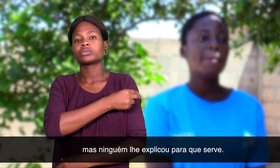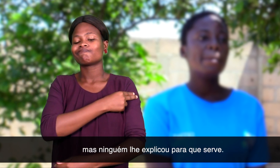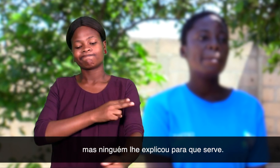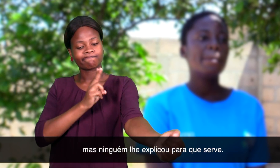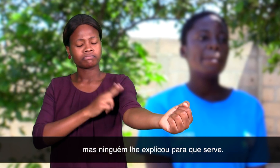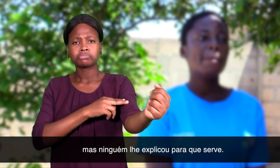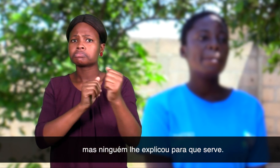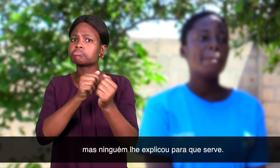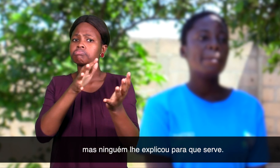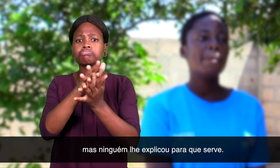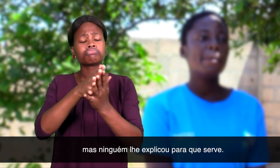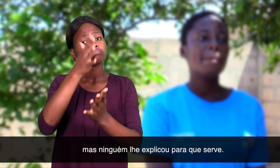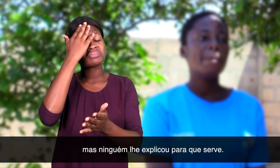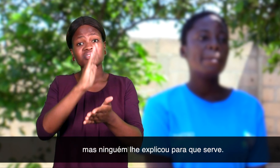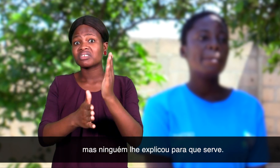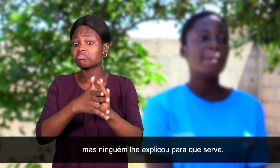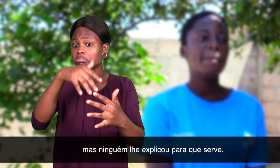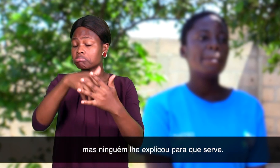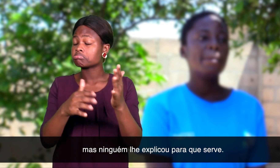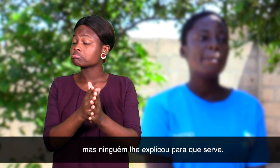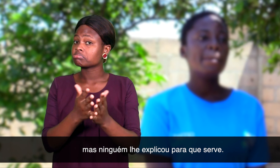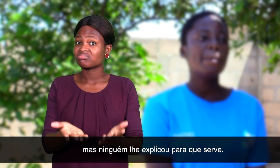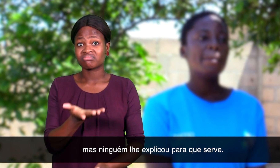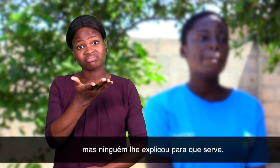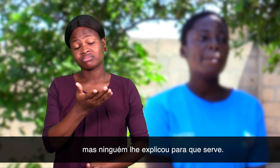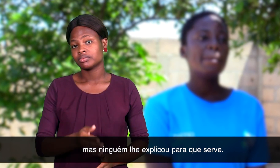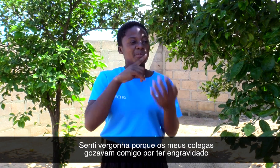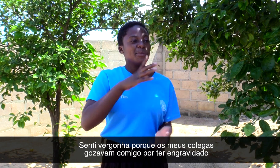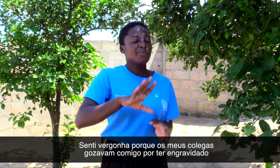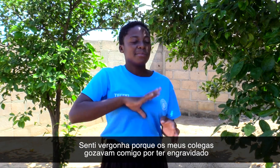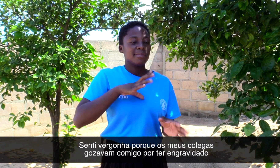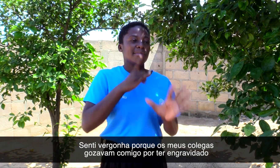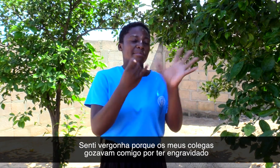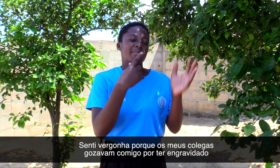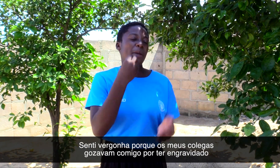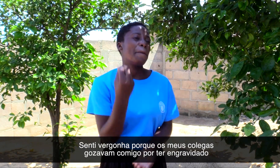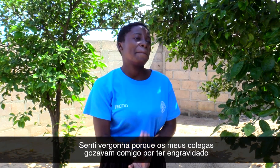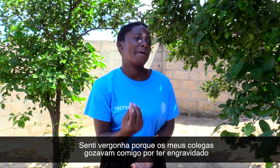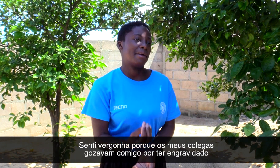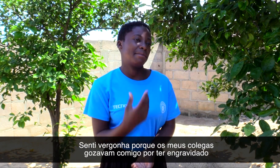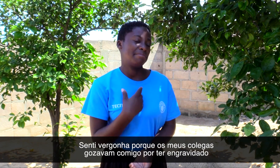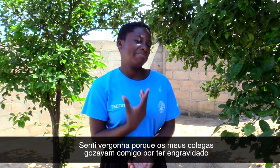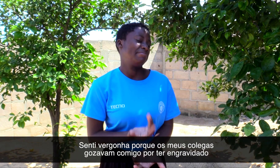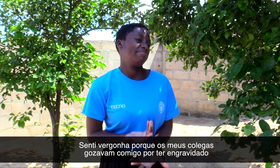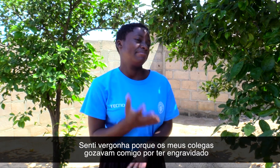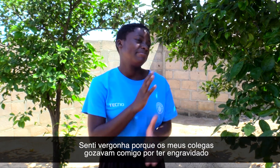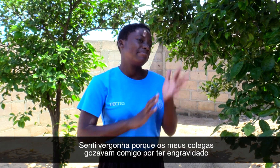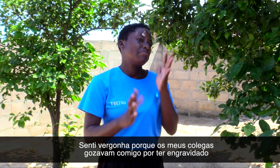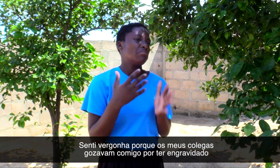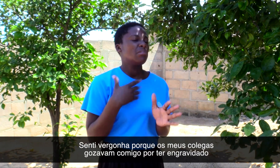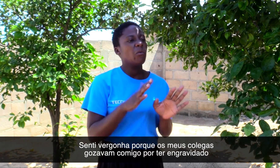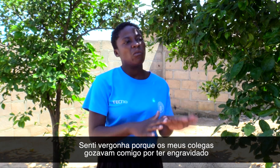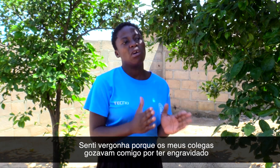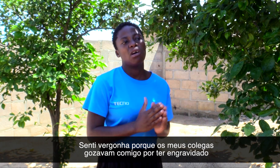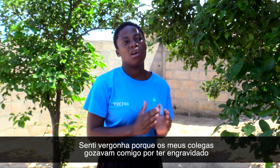mas ninguém lhe explicou para que serve. Eu senti vergonha porque os meus colegas gozavam